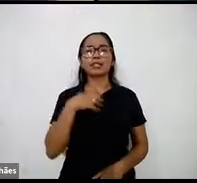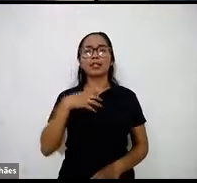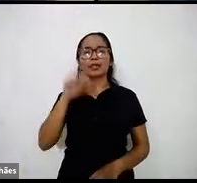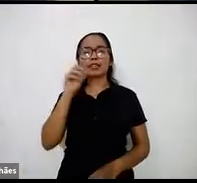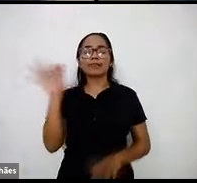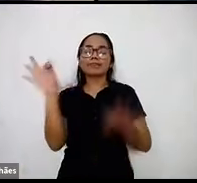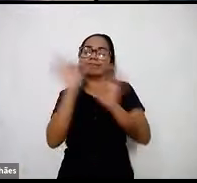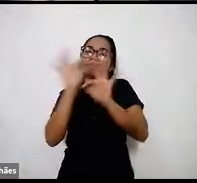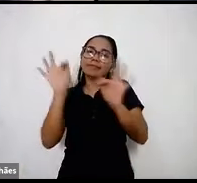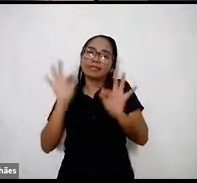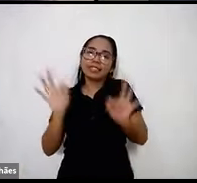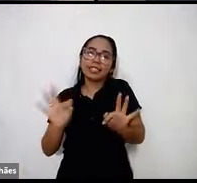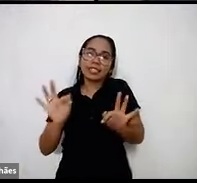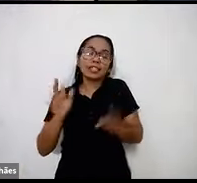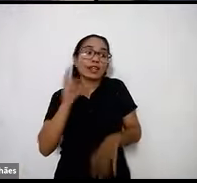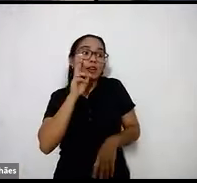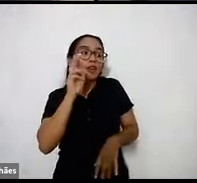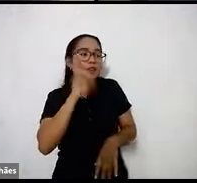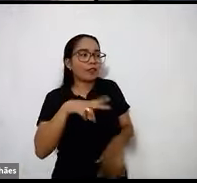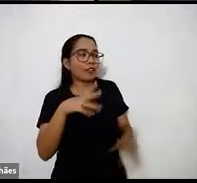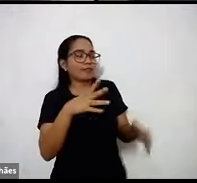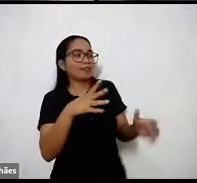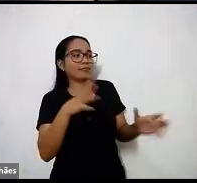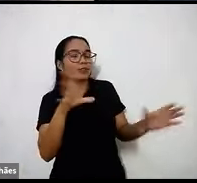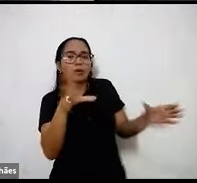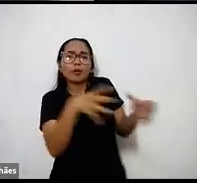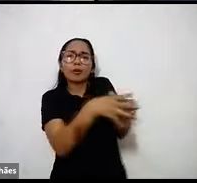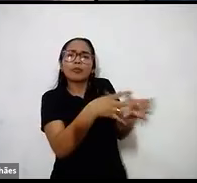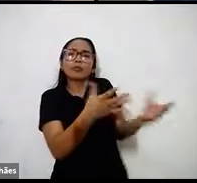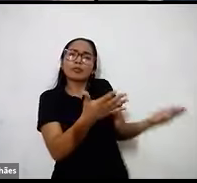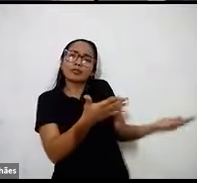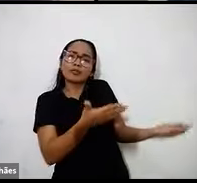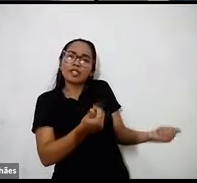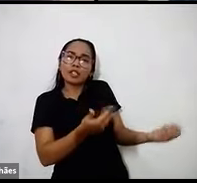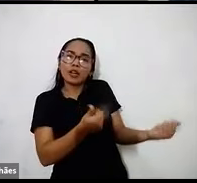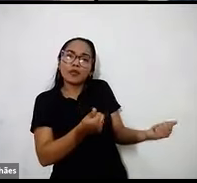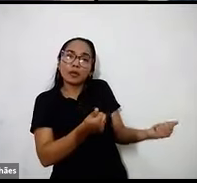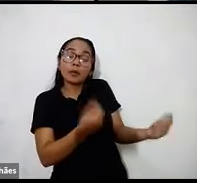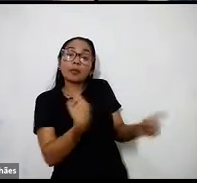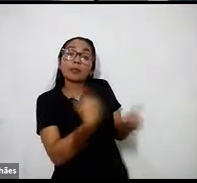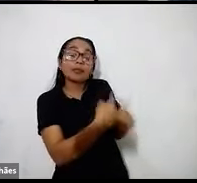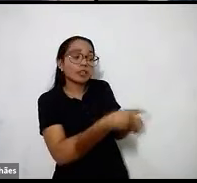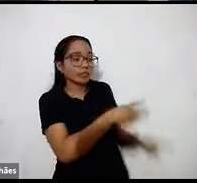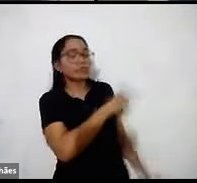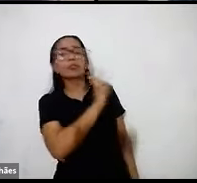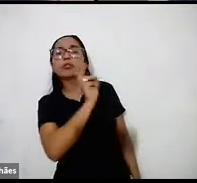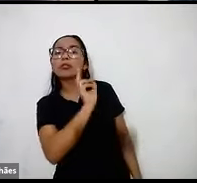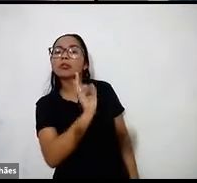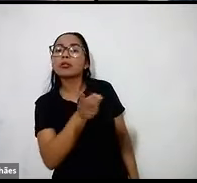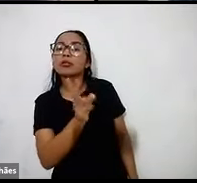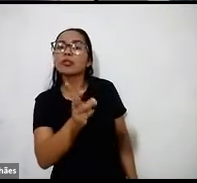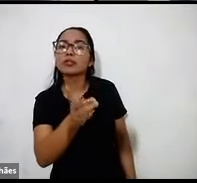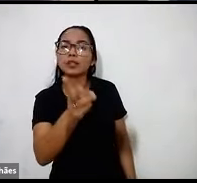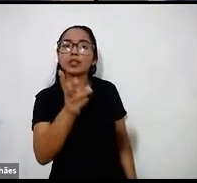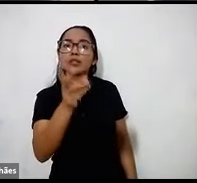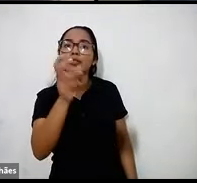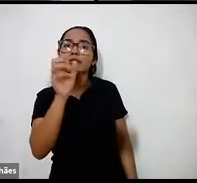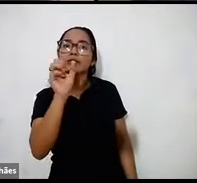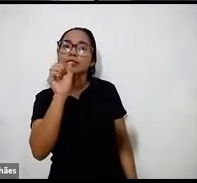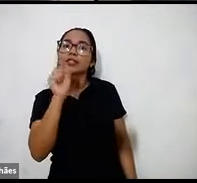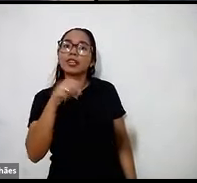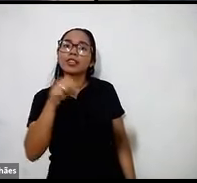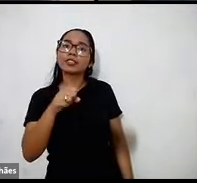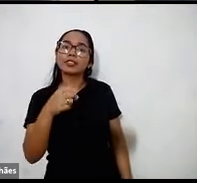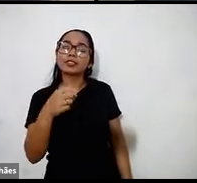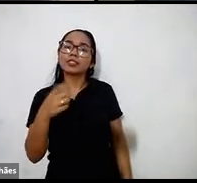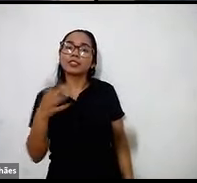Bob, Ramon, porque é uma geração jovem que dá continuidade a uma trajetória super inovadora e